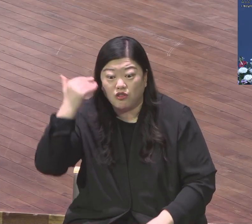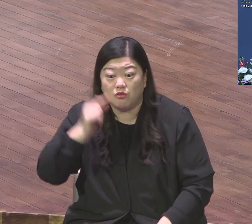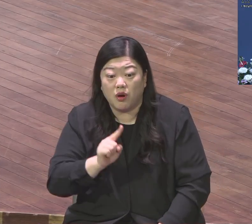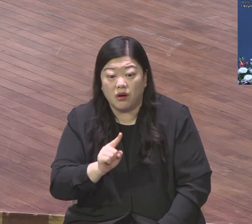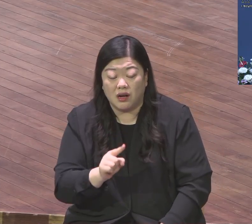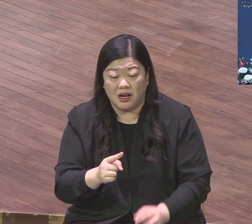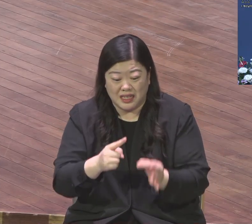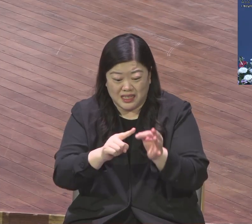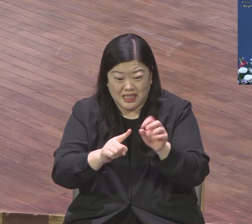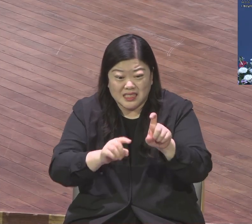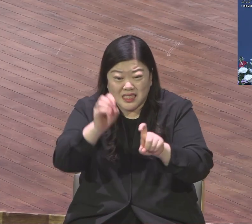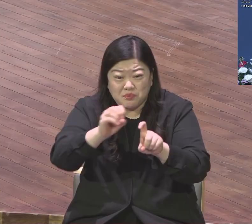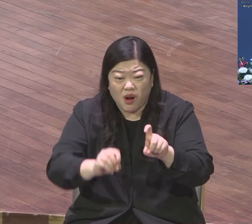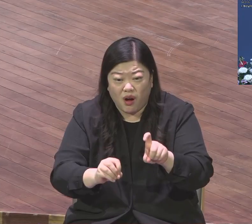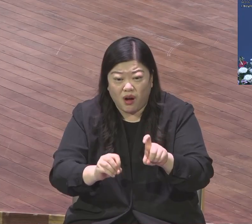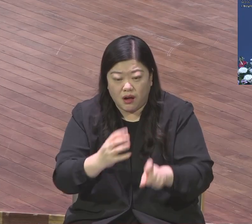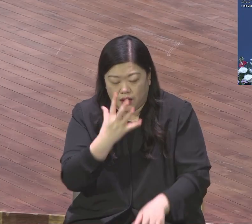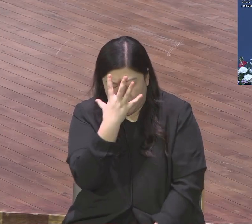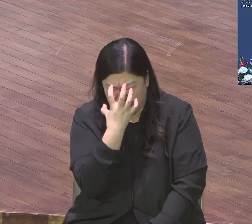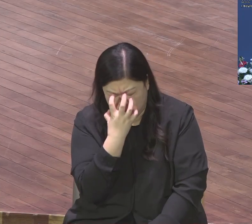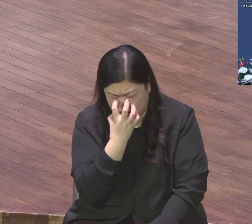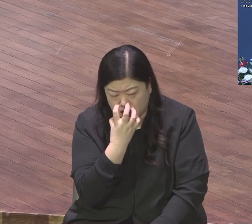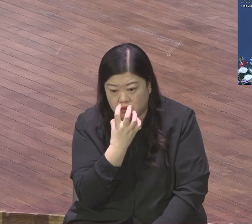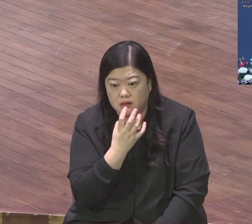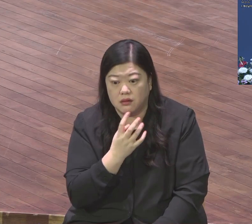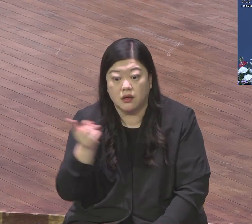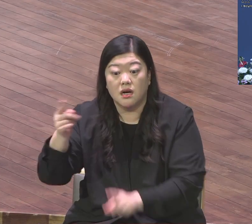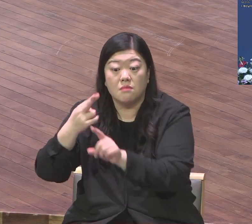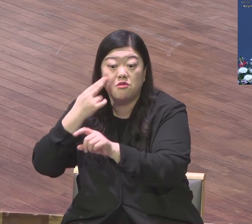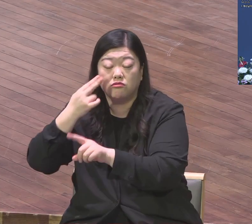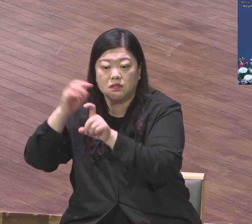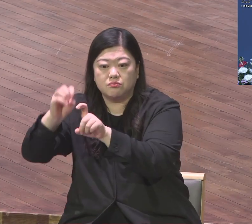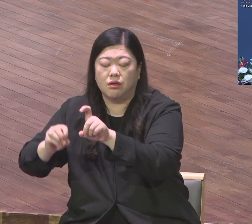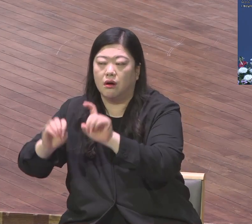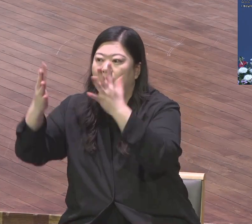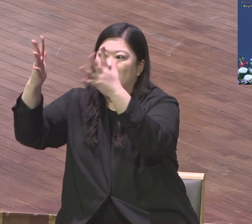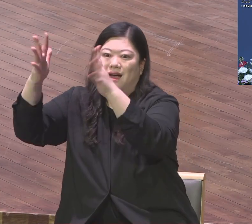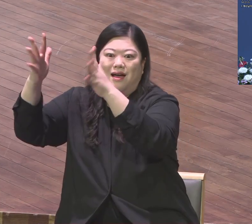고개를 푹 숙이고 한숨을 푹 짓는데요.